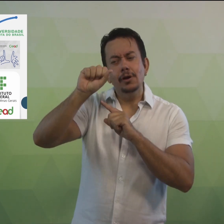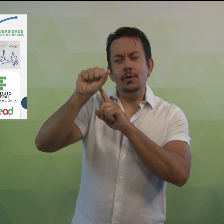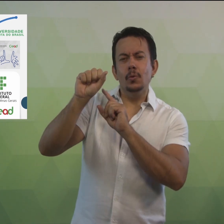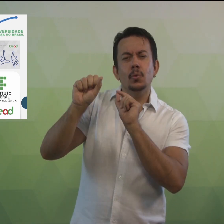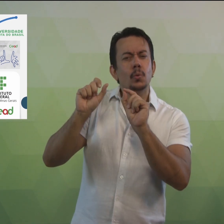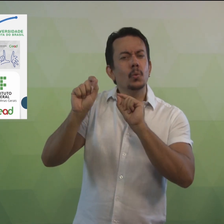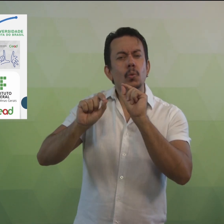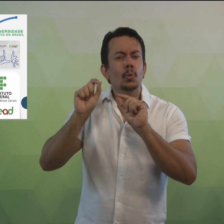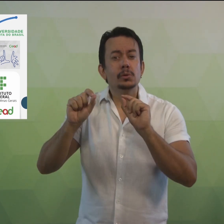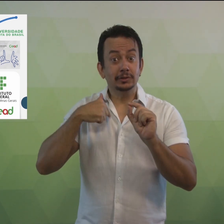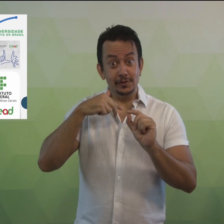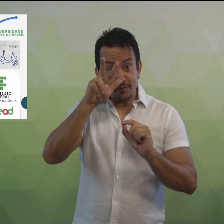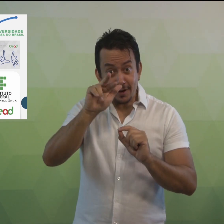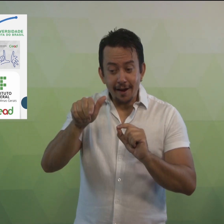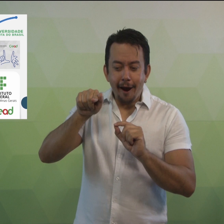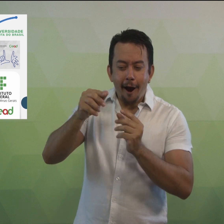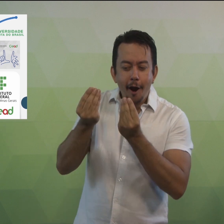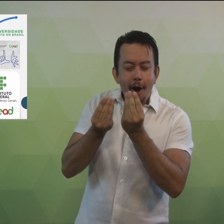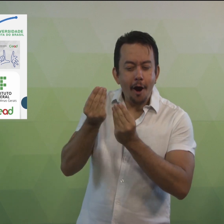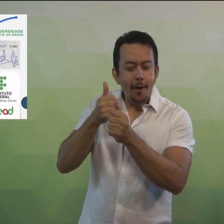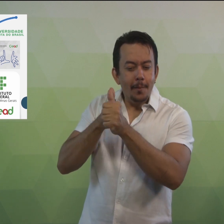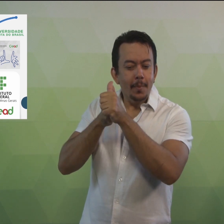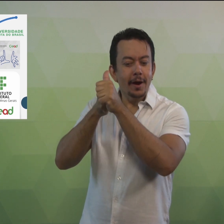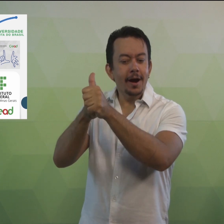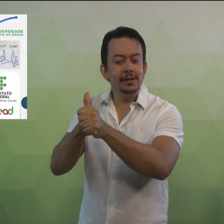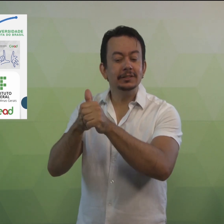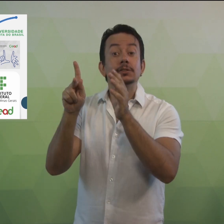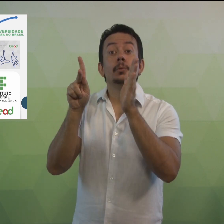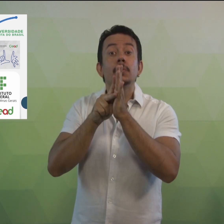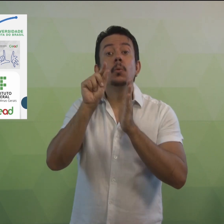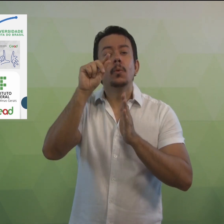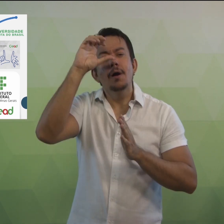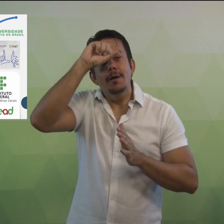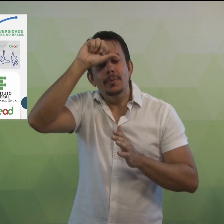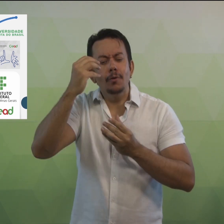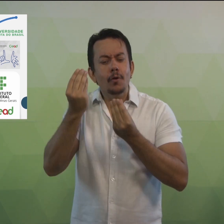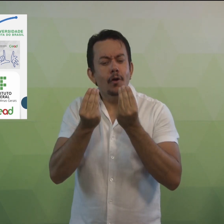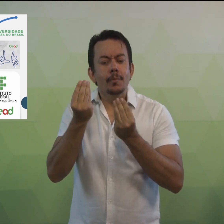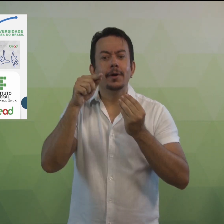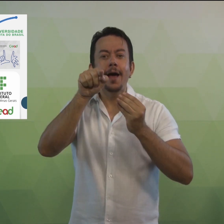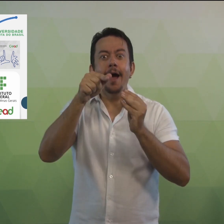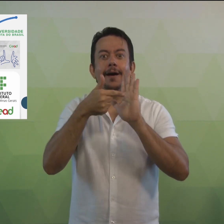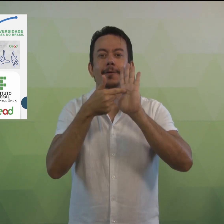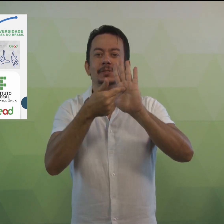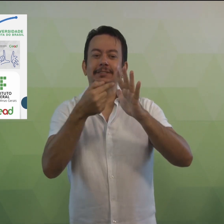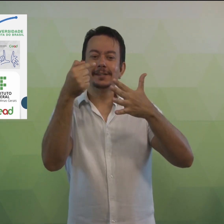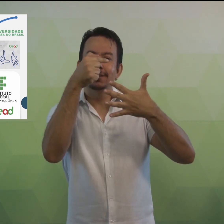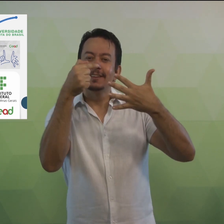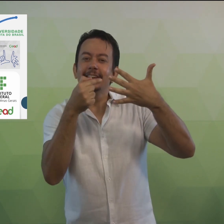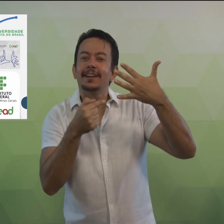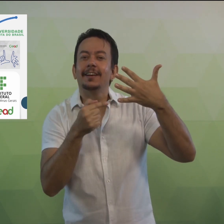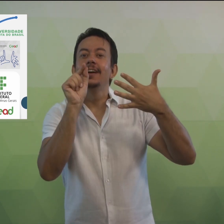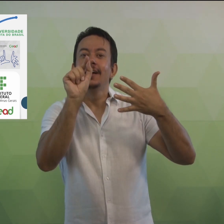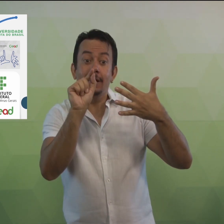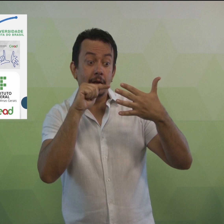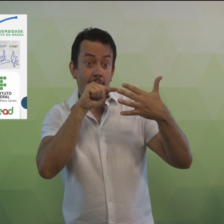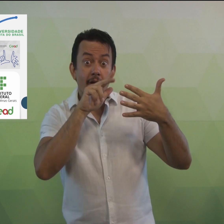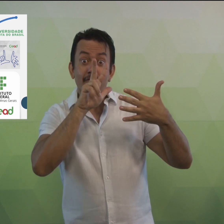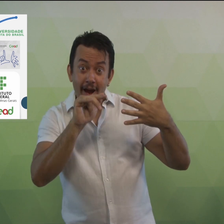Durante esse curso, quais os objetivos que nós pretendemos alcançar? O que nós queremos aprender